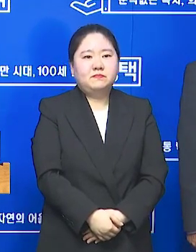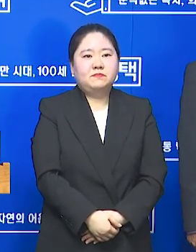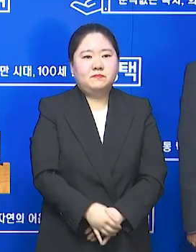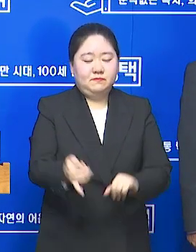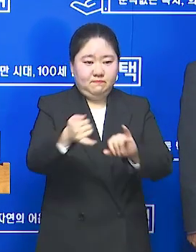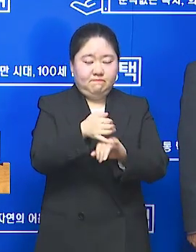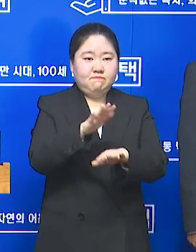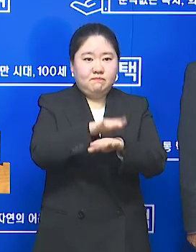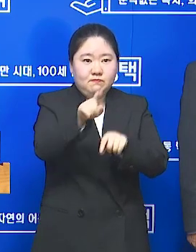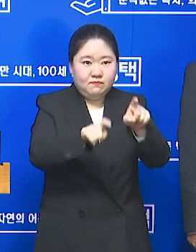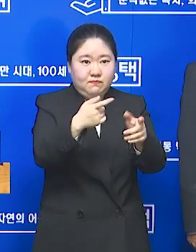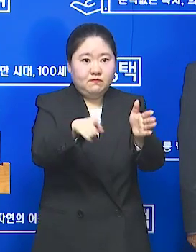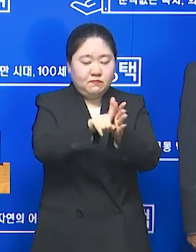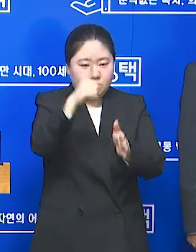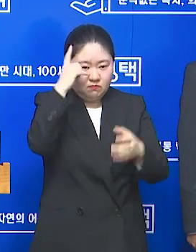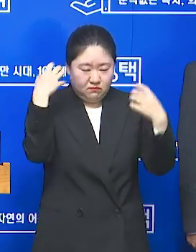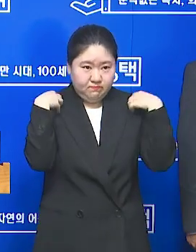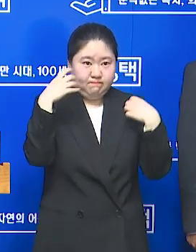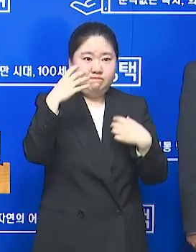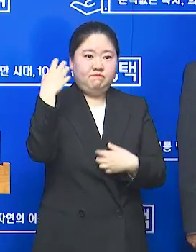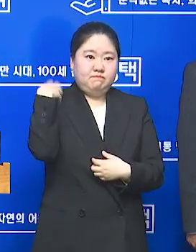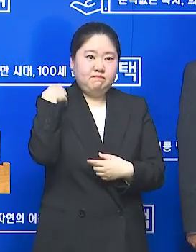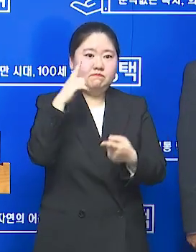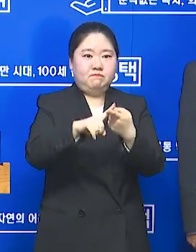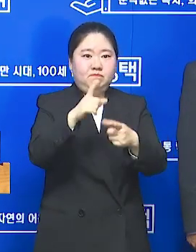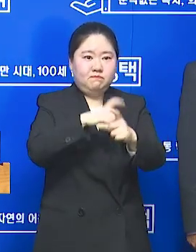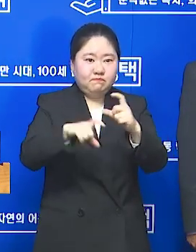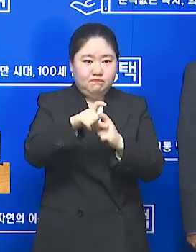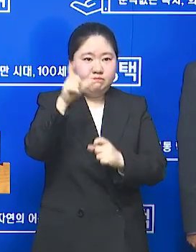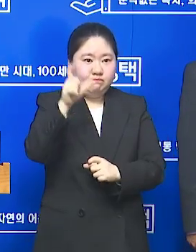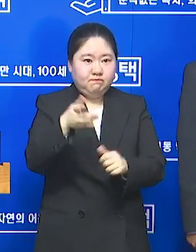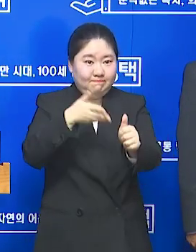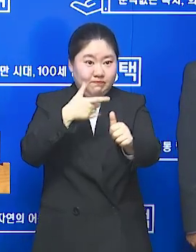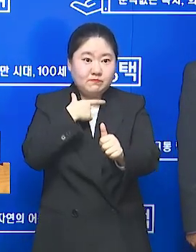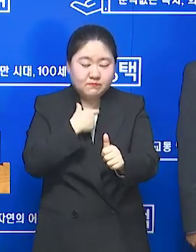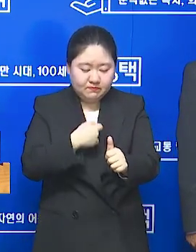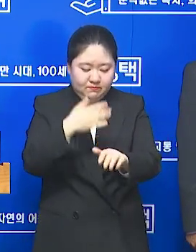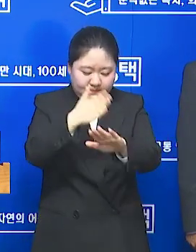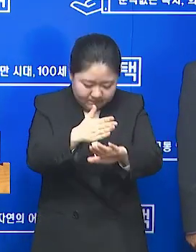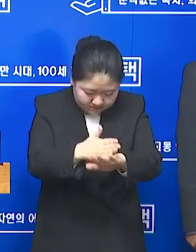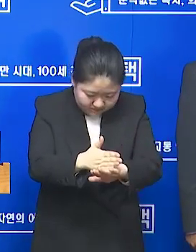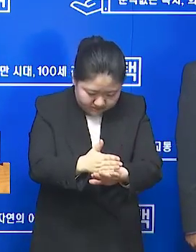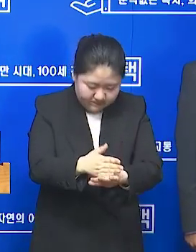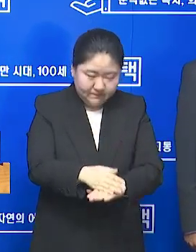정부의 책임 역할을 다시 강조드립니다. 예, 감사합니다.